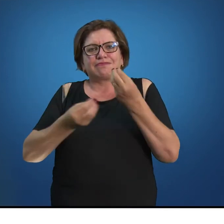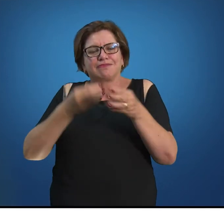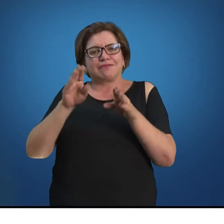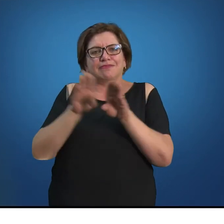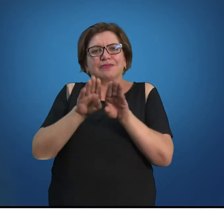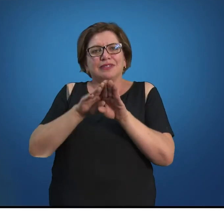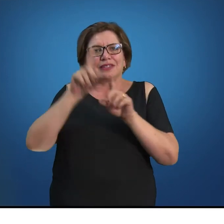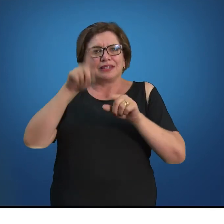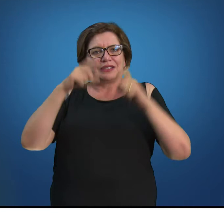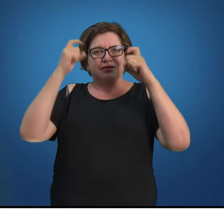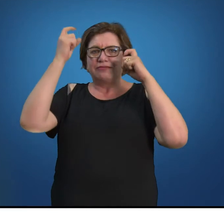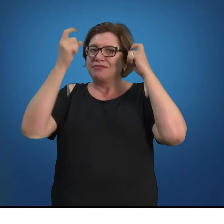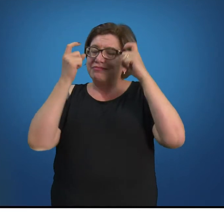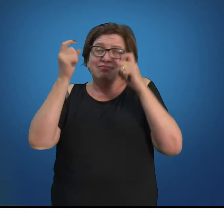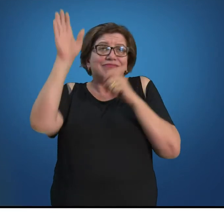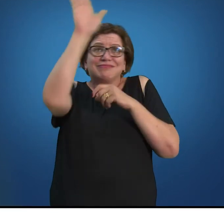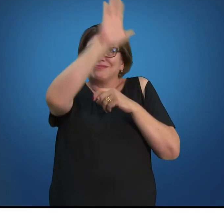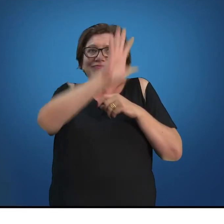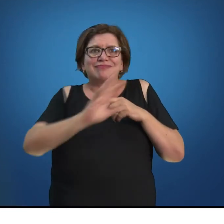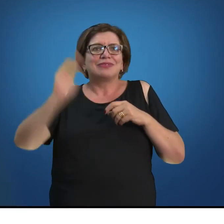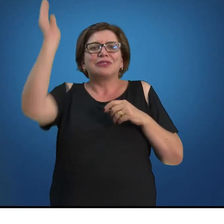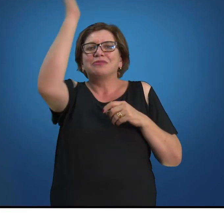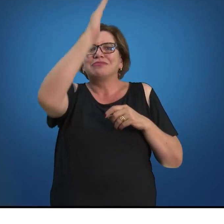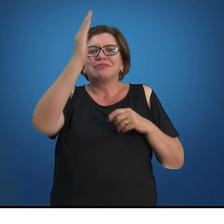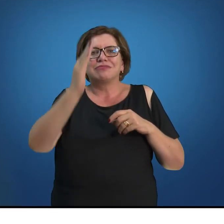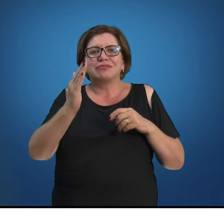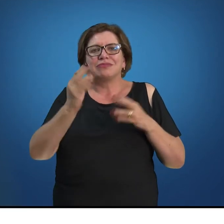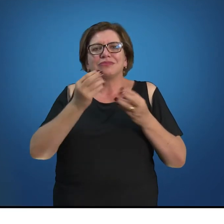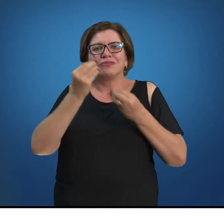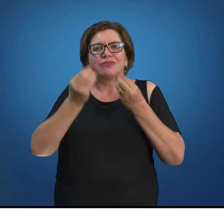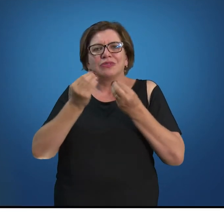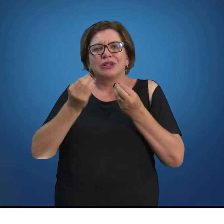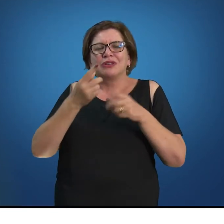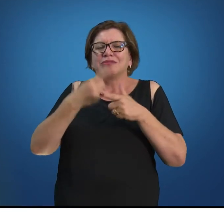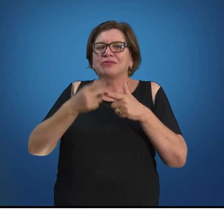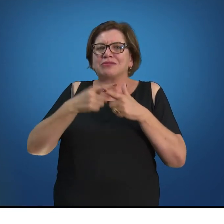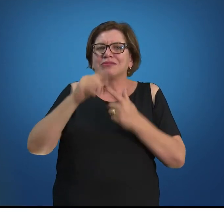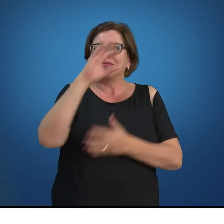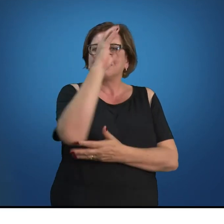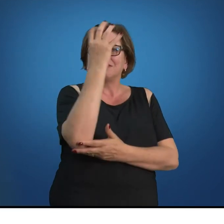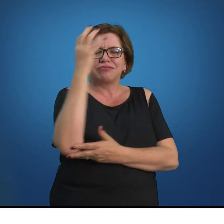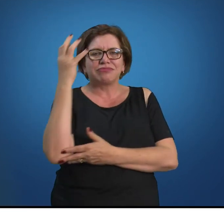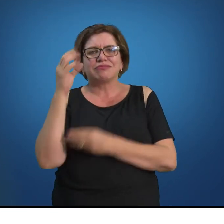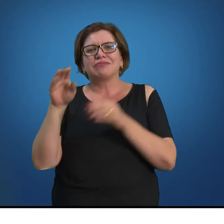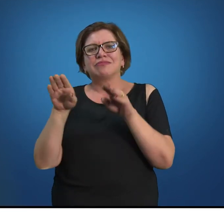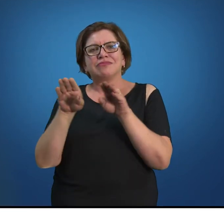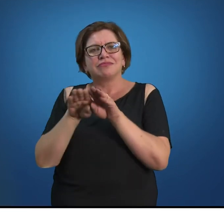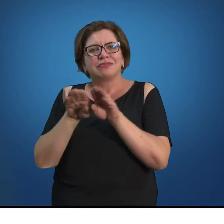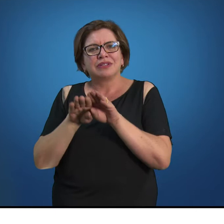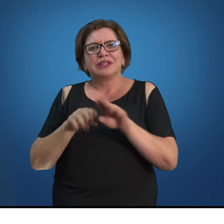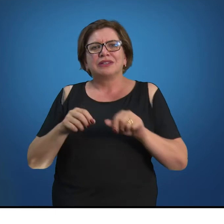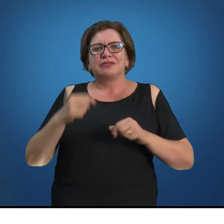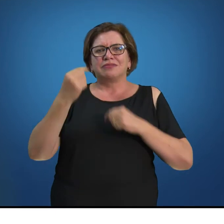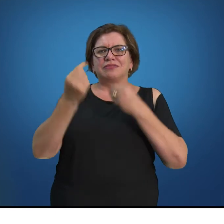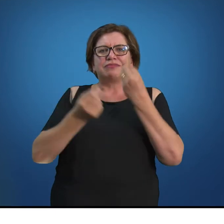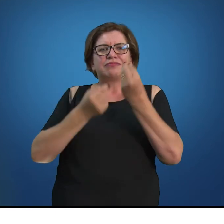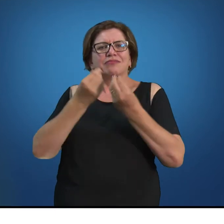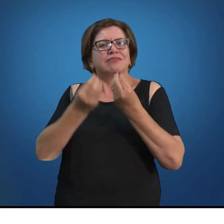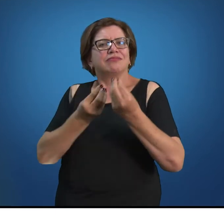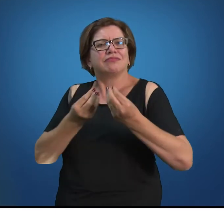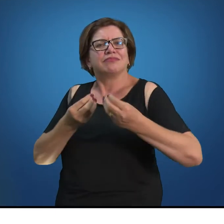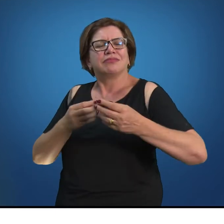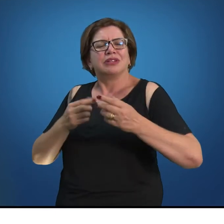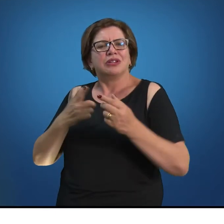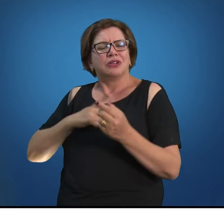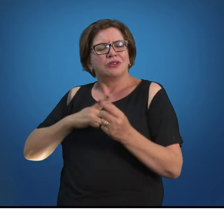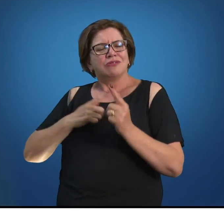são preocupações de ordem nacional. A incorporação da dimensão ambiental nas políticas setoriais, a integração nas ações de